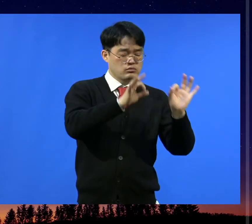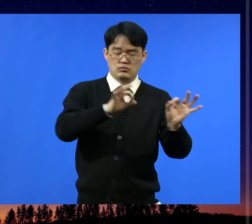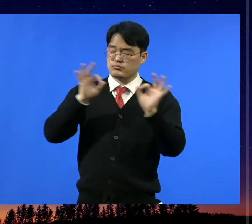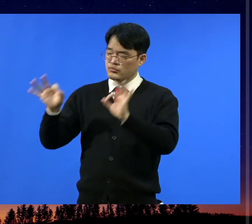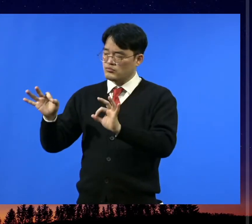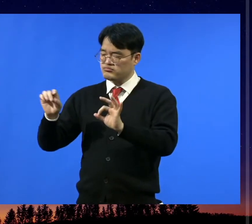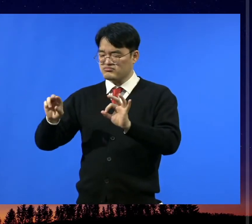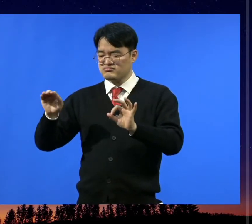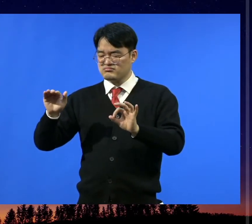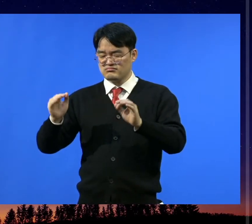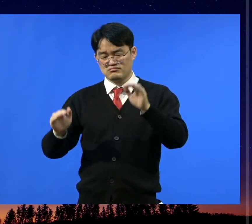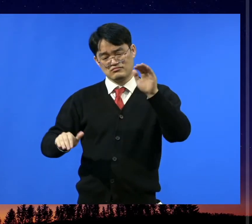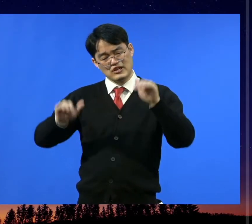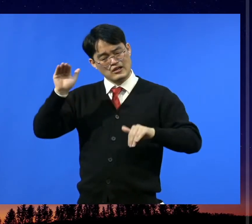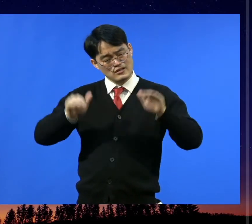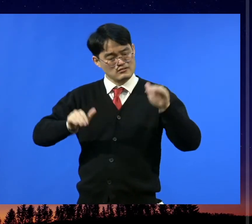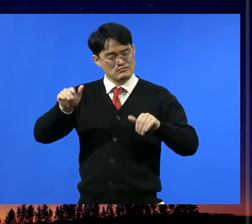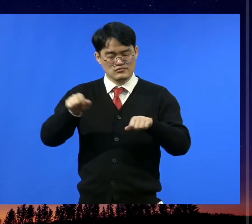그렇게 드러나지 않아요.